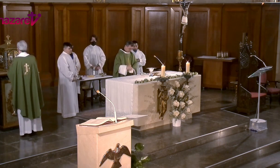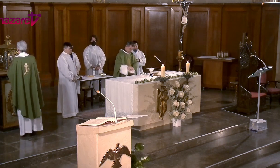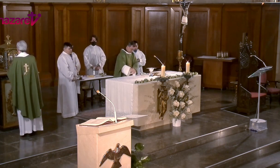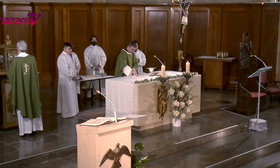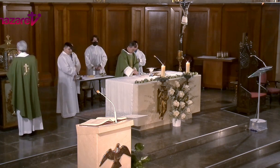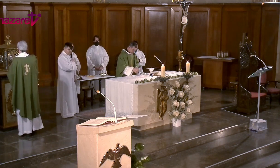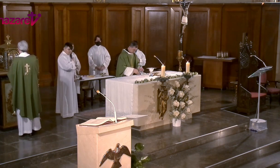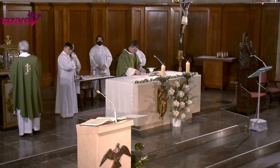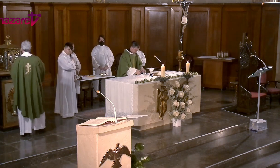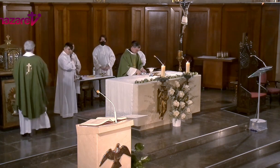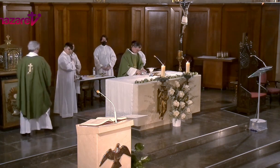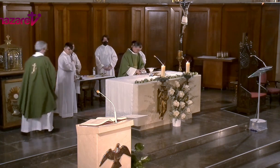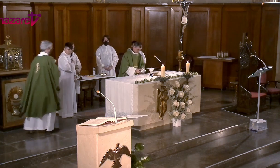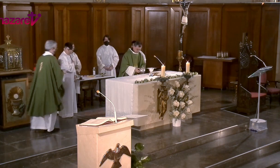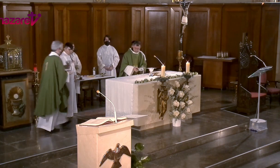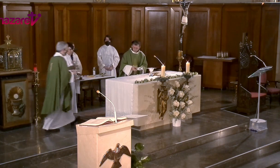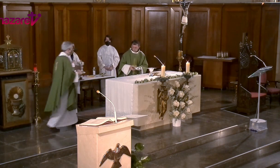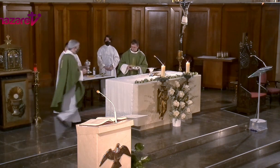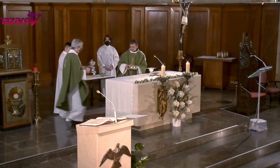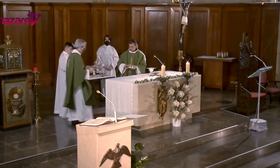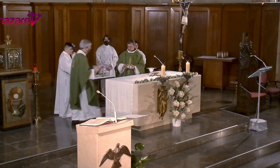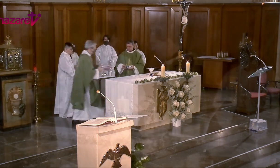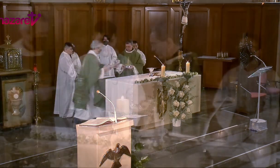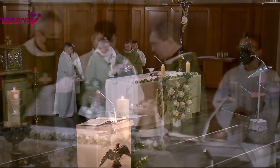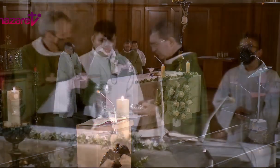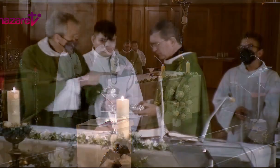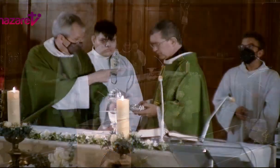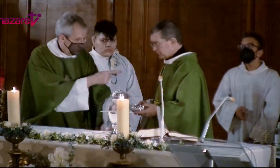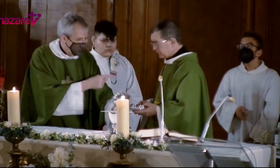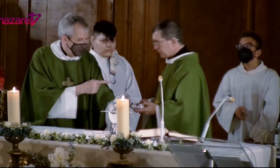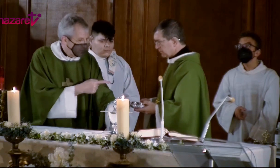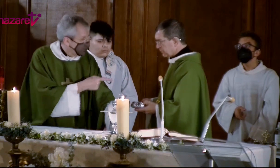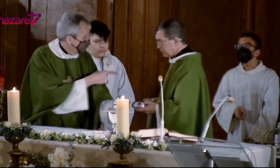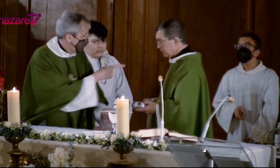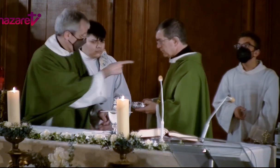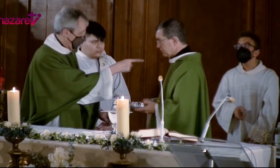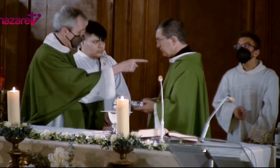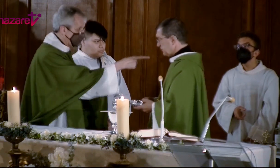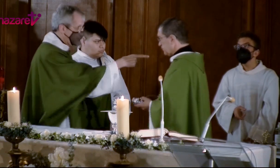escondidas, a ti mi corazón se rinde